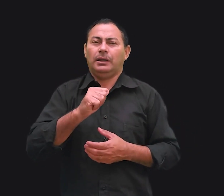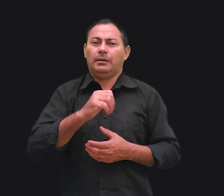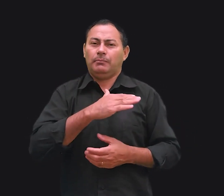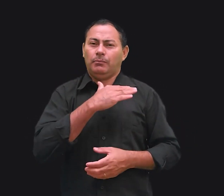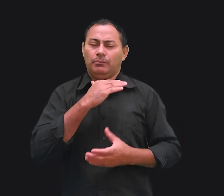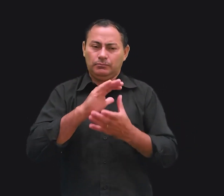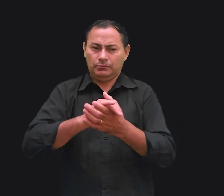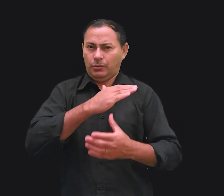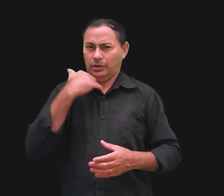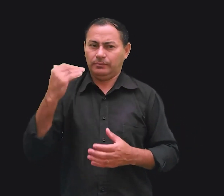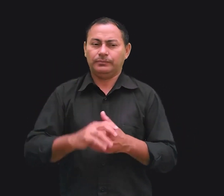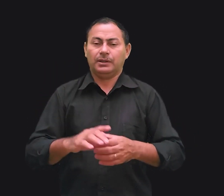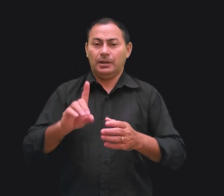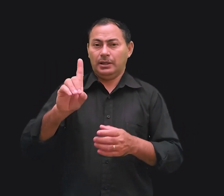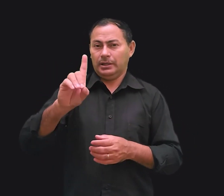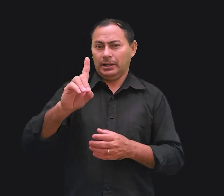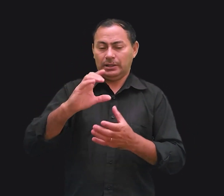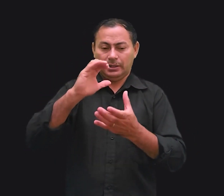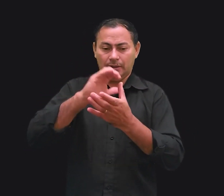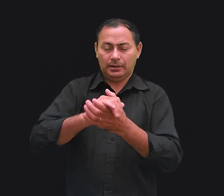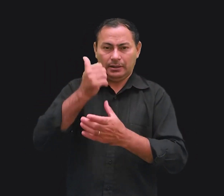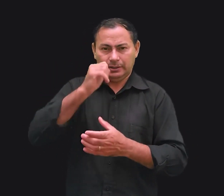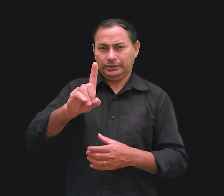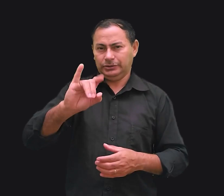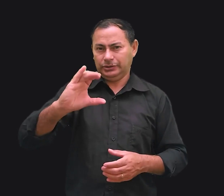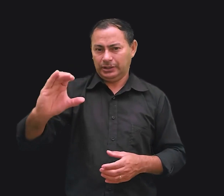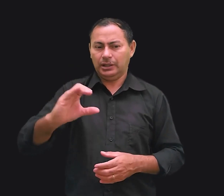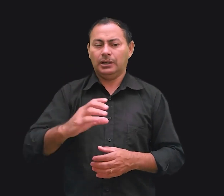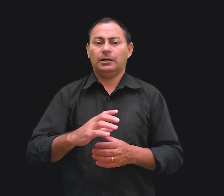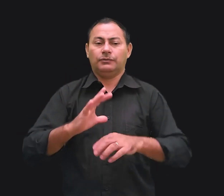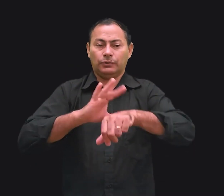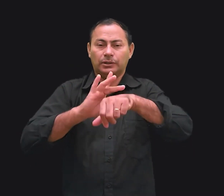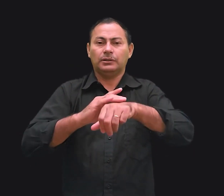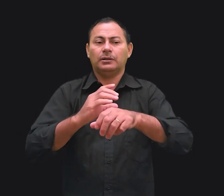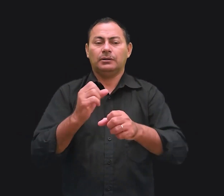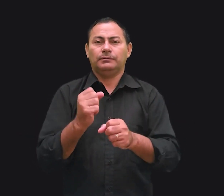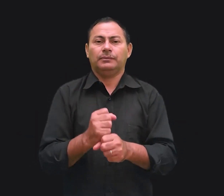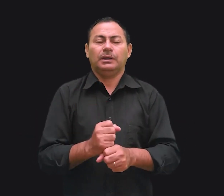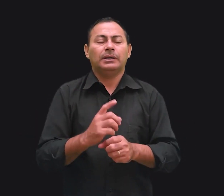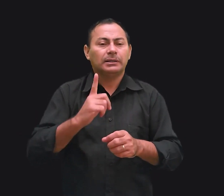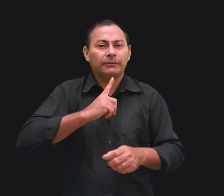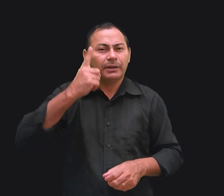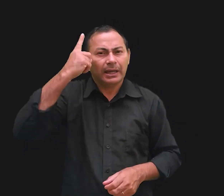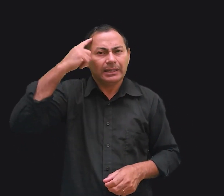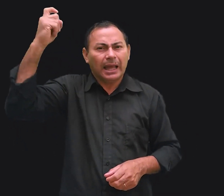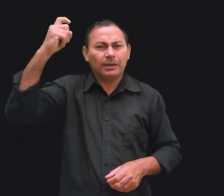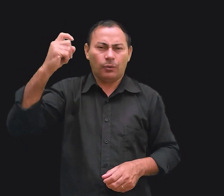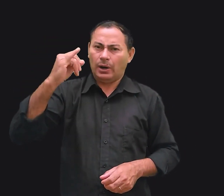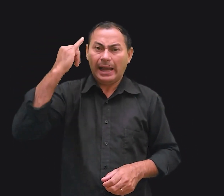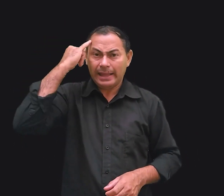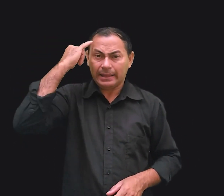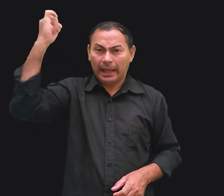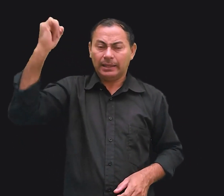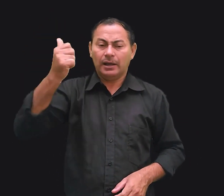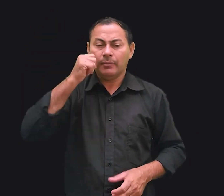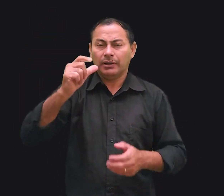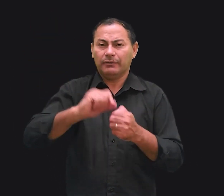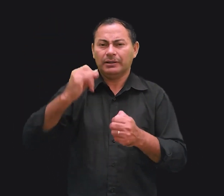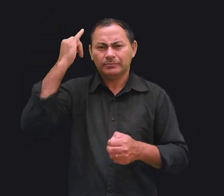Quando a esposa de Dick adoeceu, ele construiu a ideia de que é isso que as mulheres